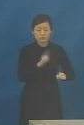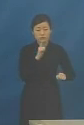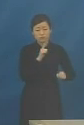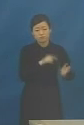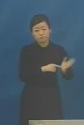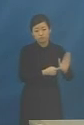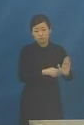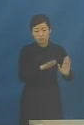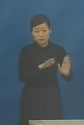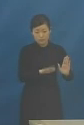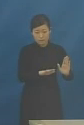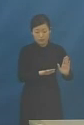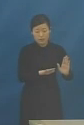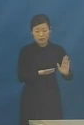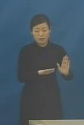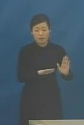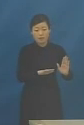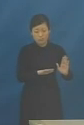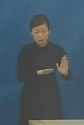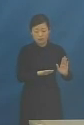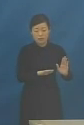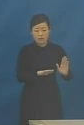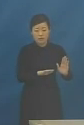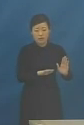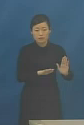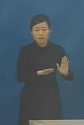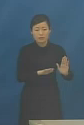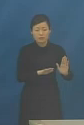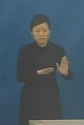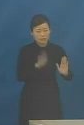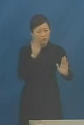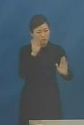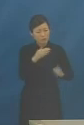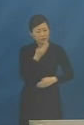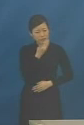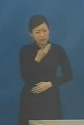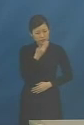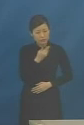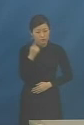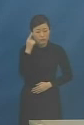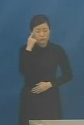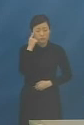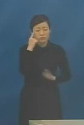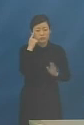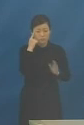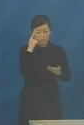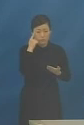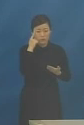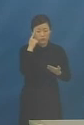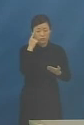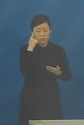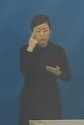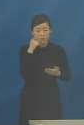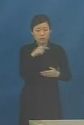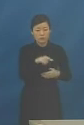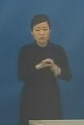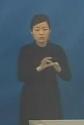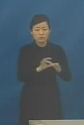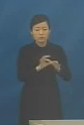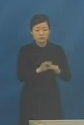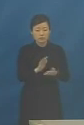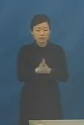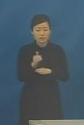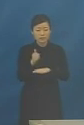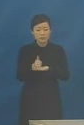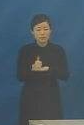えっとまぁこれあのこれからは重大な局面を迎えてくるものだと思いますがえっとこれについての街子の受け止めはまずお伺い